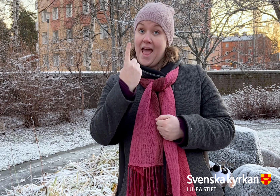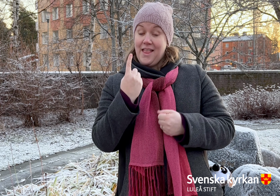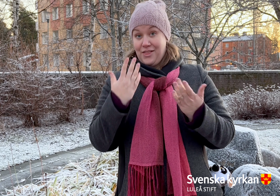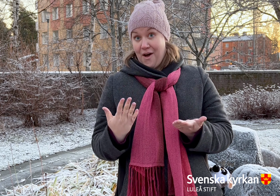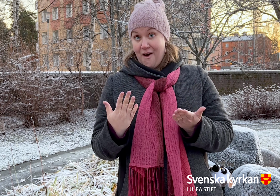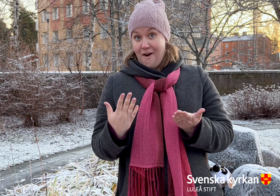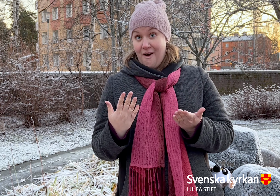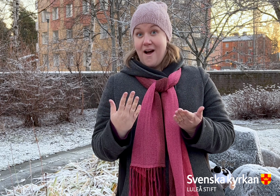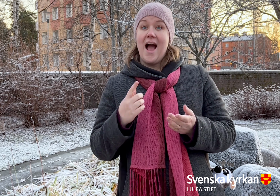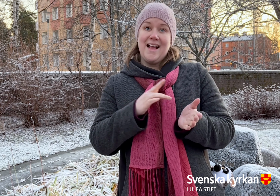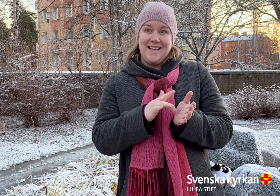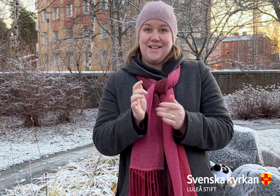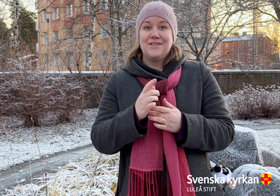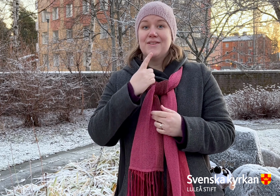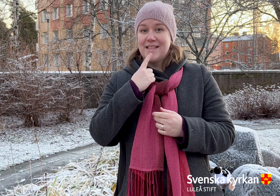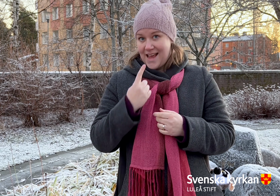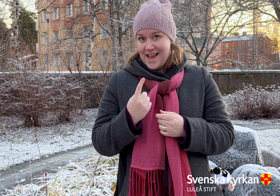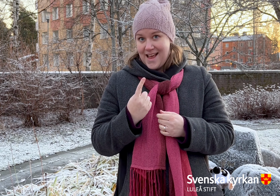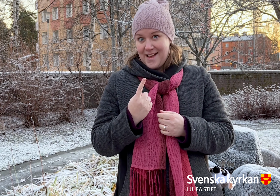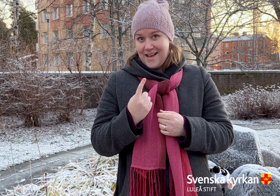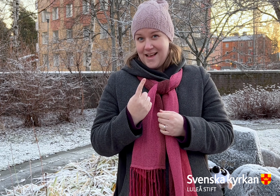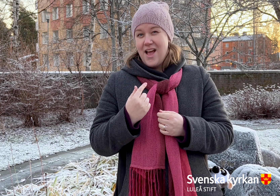Men en dag sa Jesus